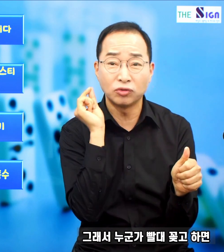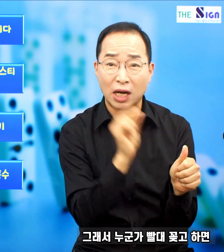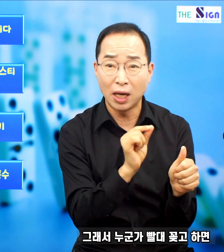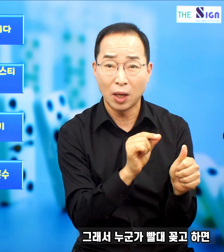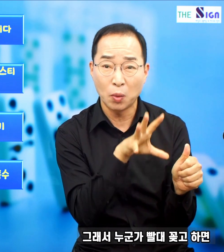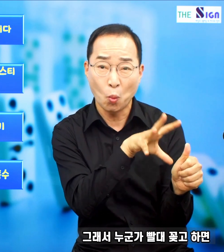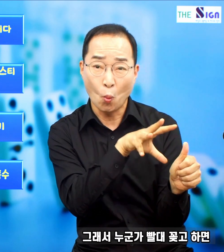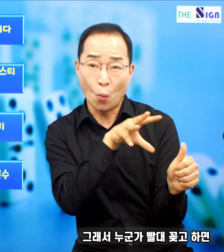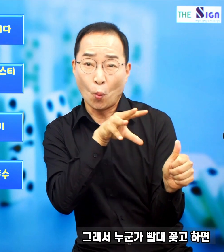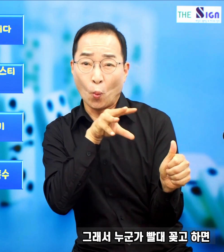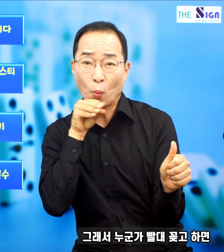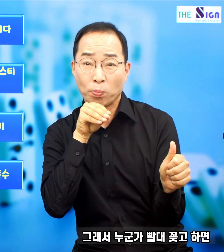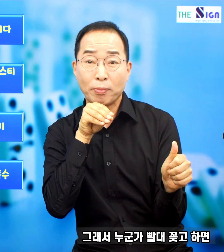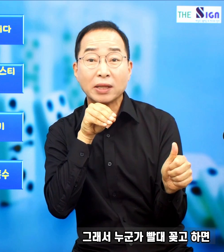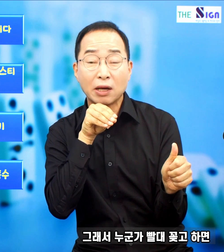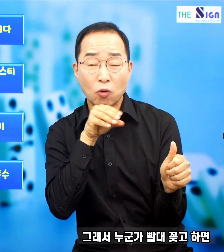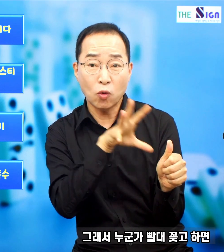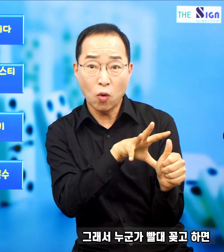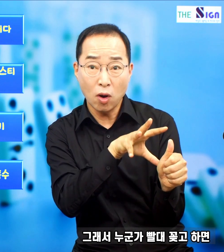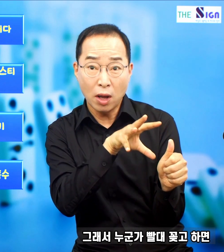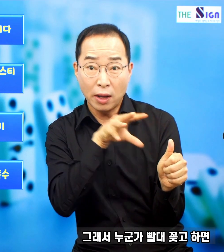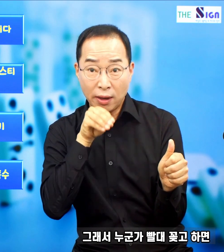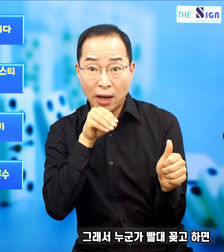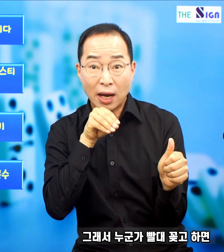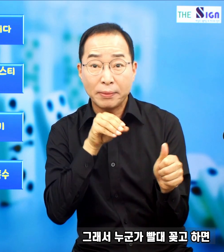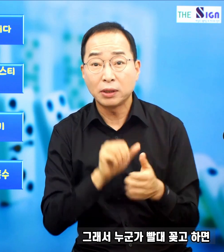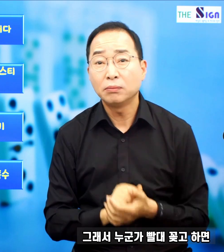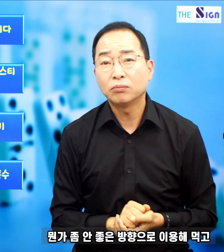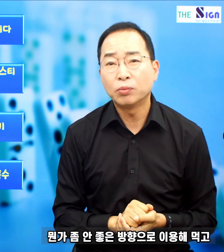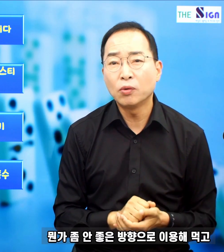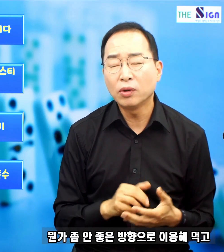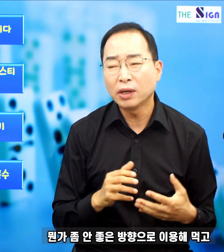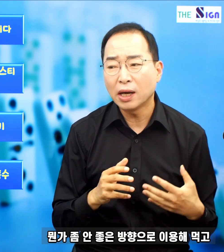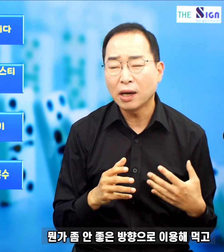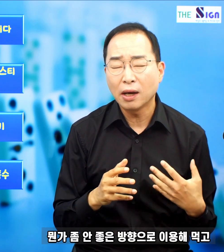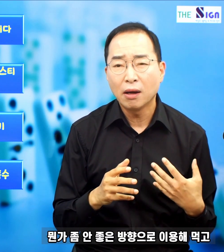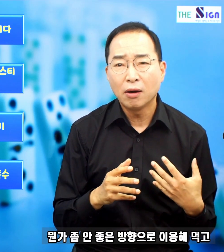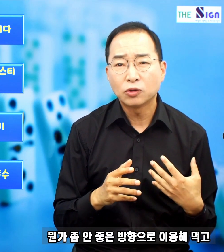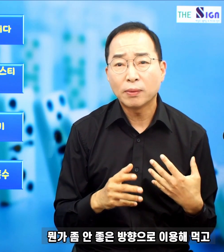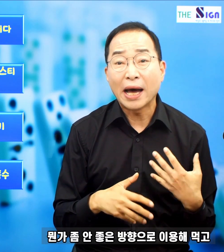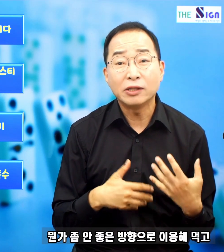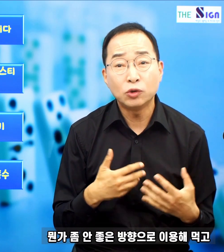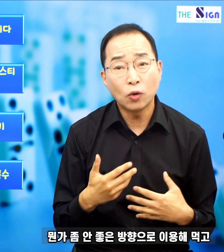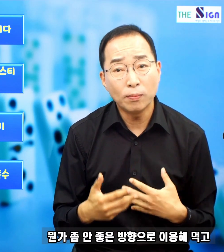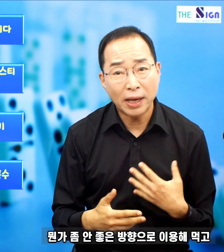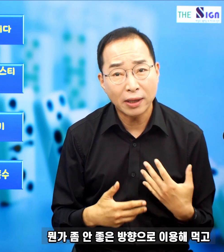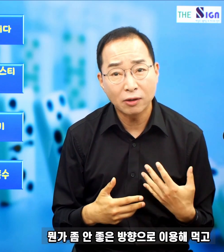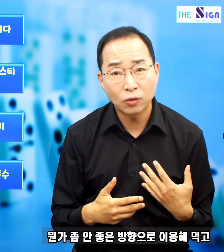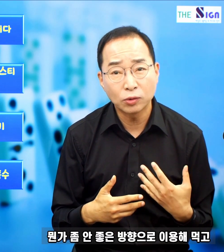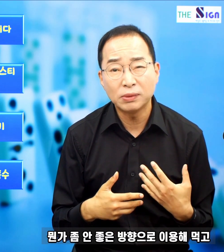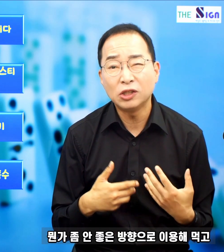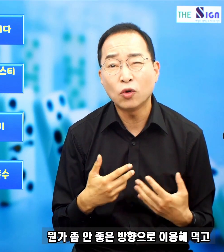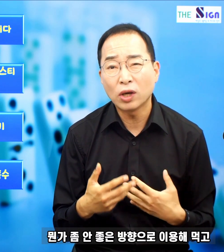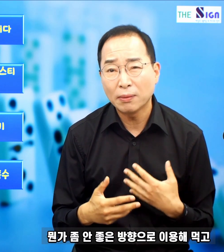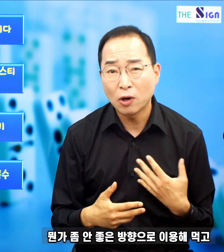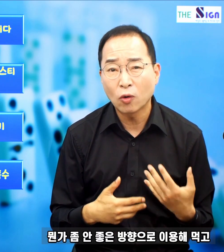누군가 빨대 꽂고 하면은 뭔가 좀 안 좋은 방향으로 좀 이용해 먹고